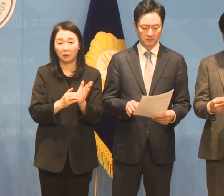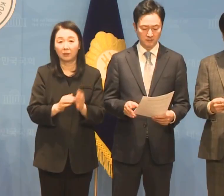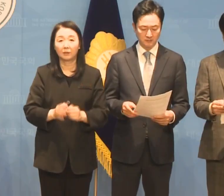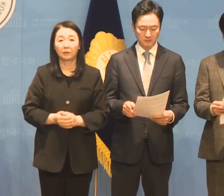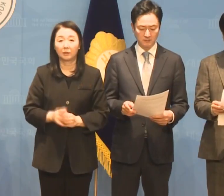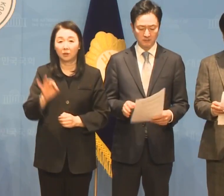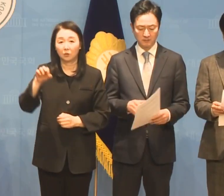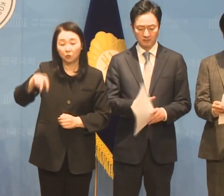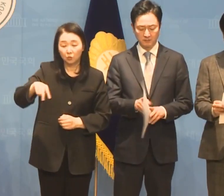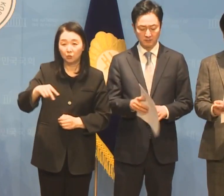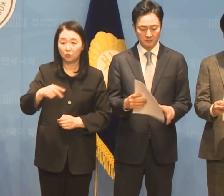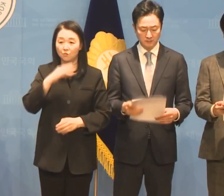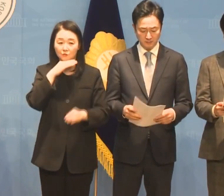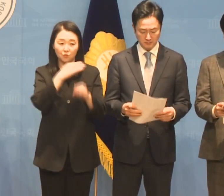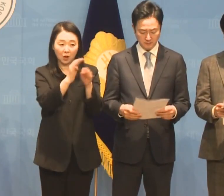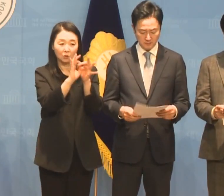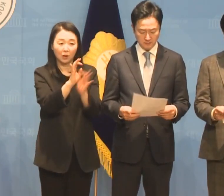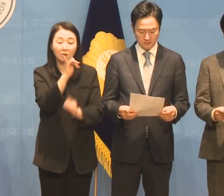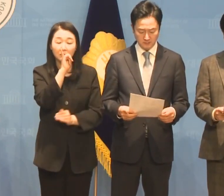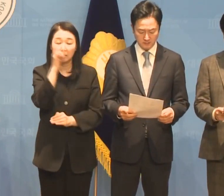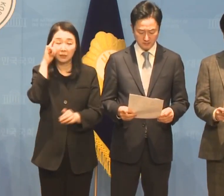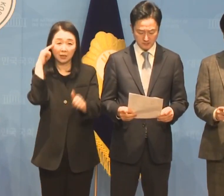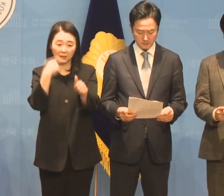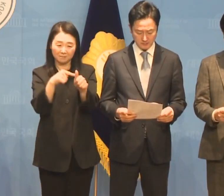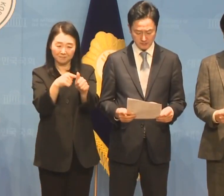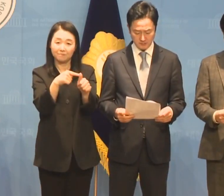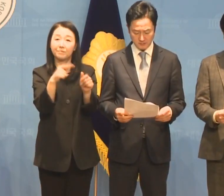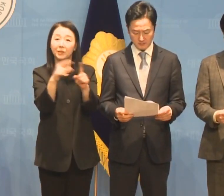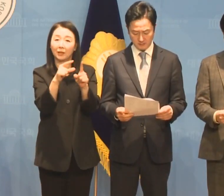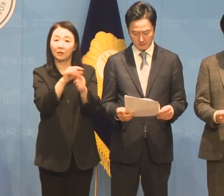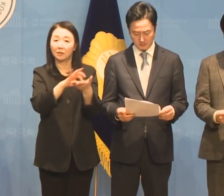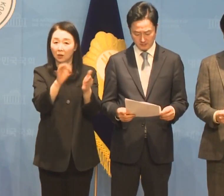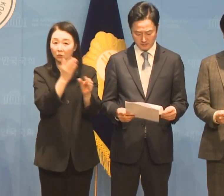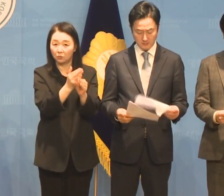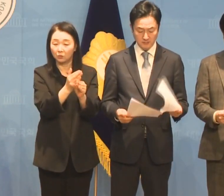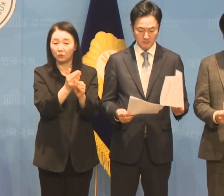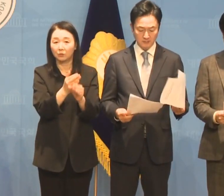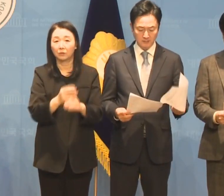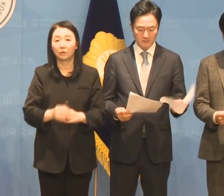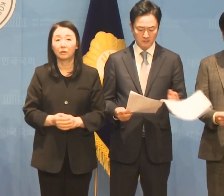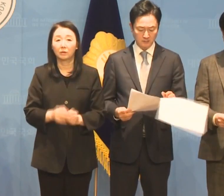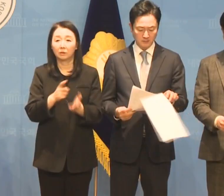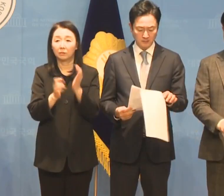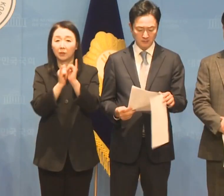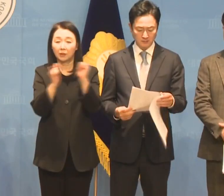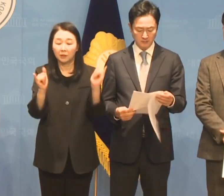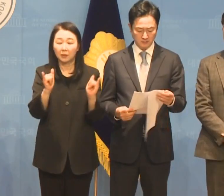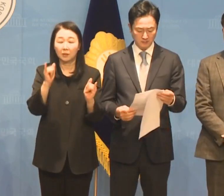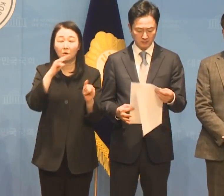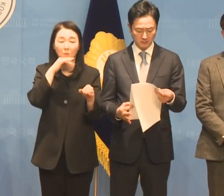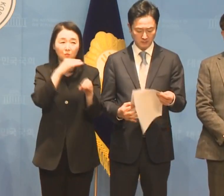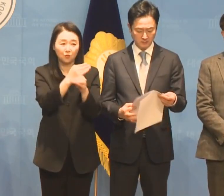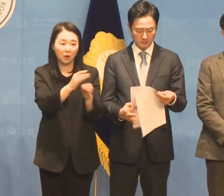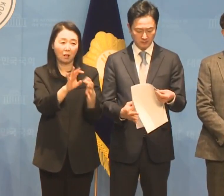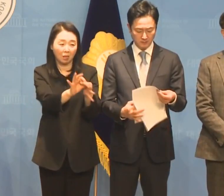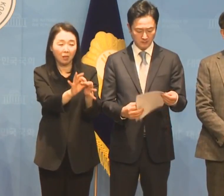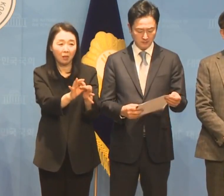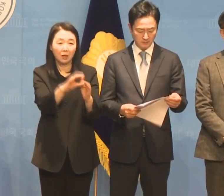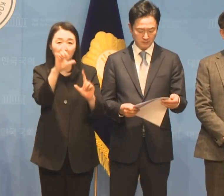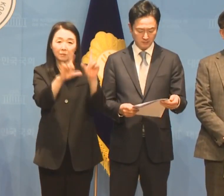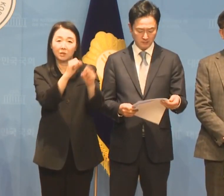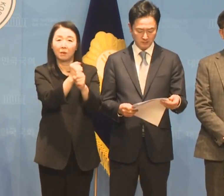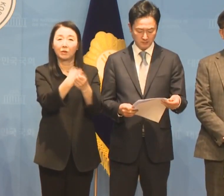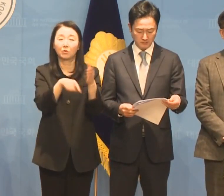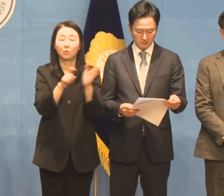유포하였고 유동규는 북한과 연관 있는 사상교육이라는 단어를 사용하며 피해자들에게 종북 세력이라는 이미지를 심기